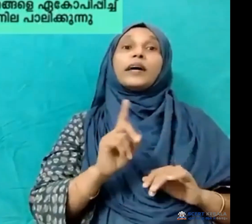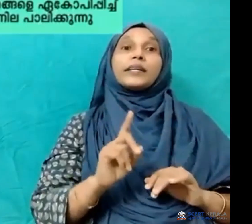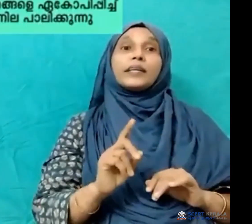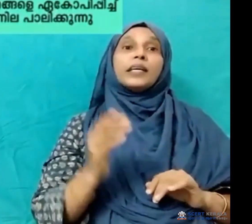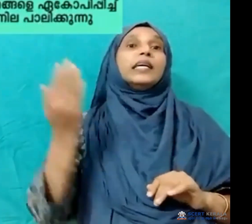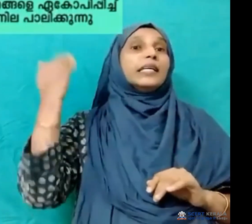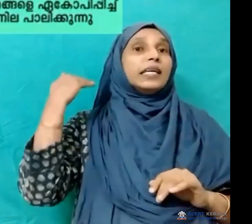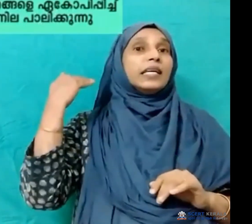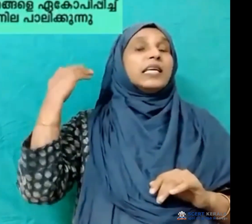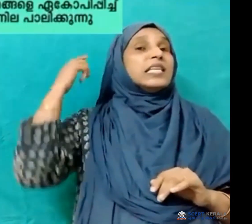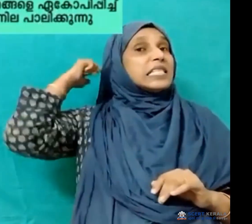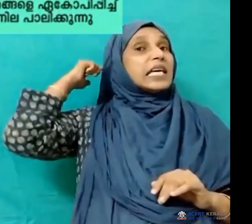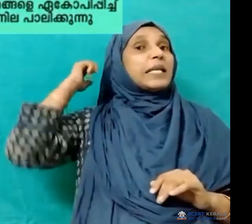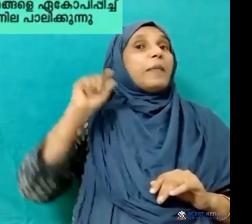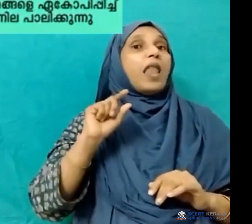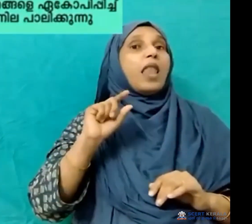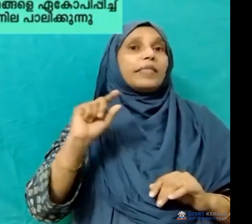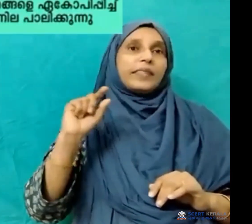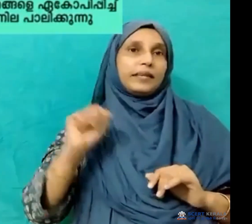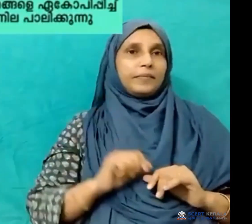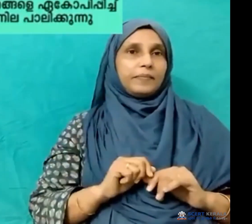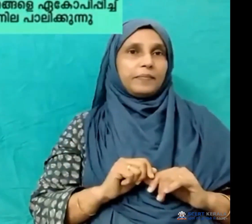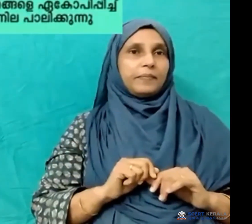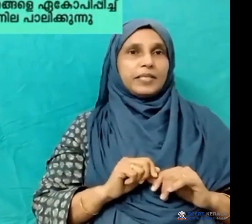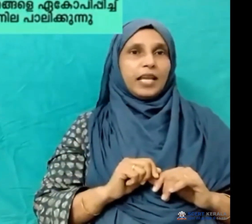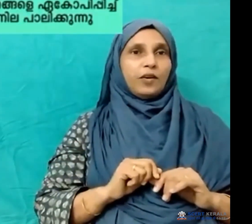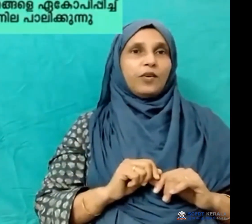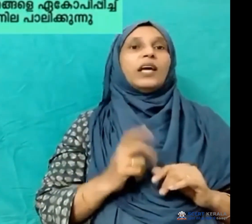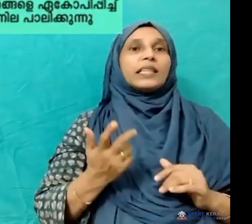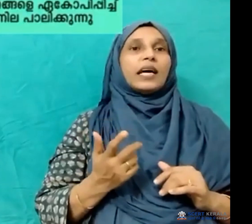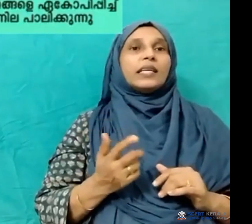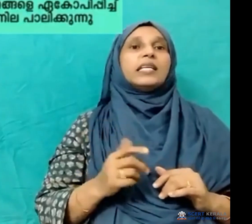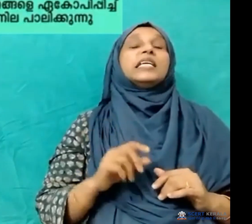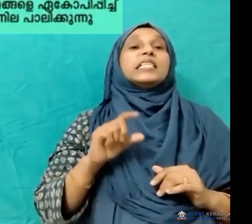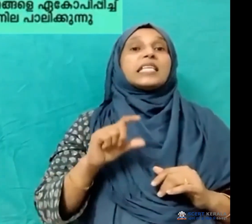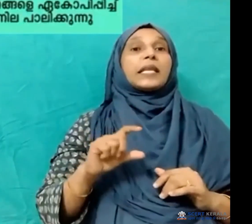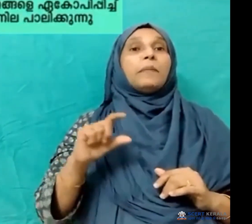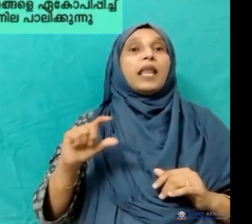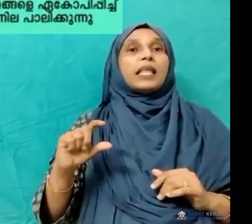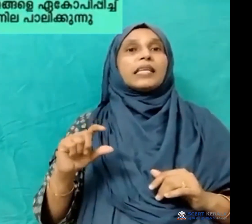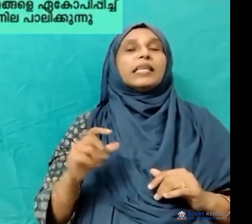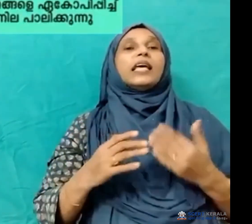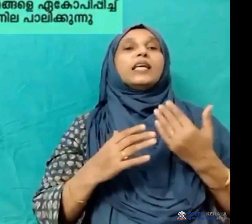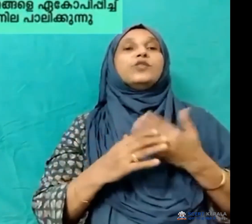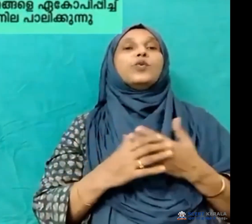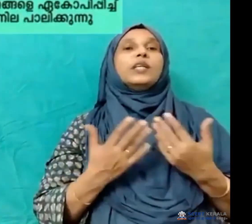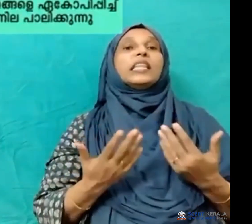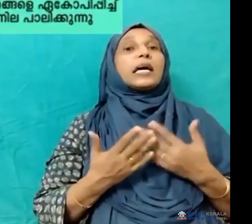ആർക്ക്? ഈ സെറിബെല്ലത്തിന്. മനസ്സിലായി? എന്താണ് സെറിബെല്ലത്തിന്റെ ജോലി,